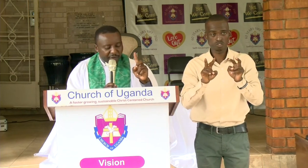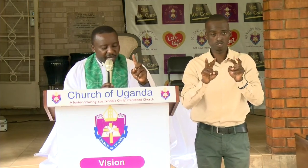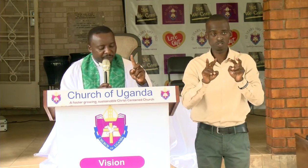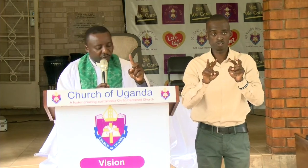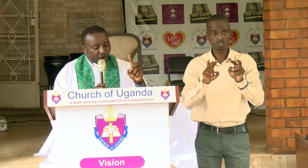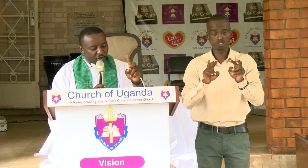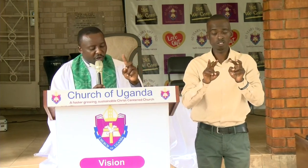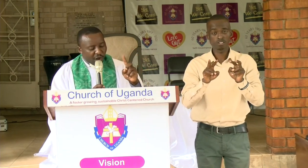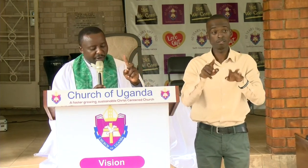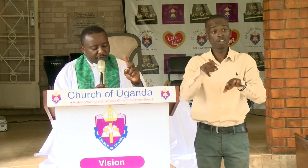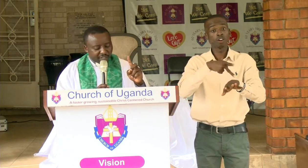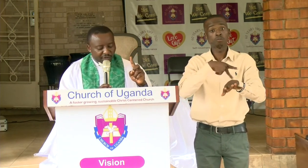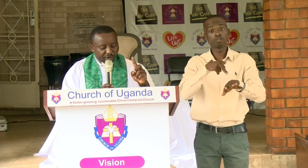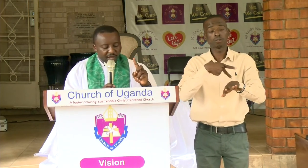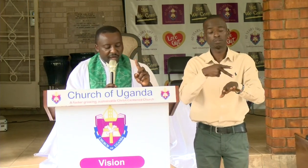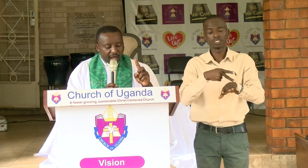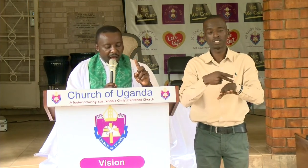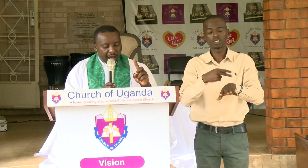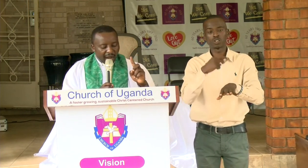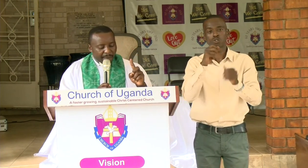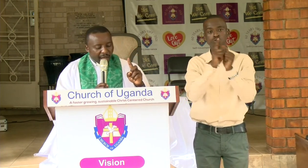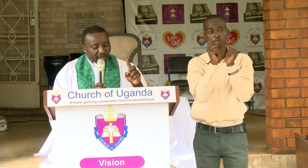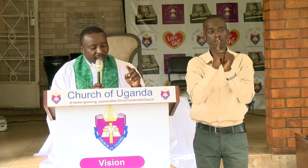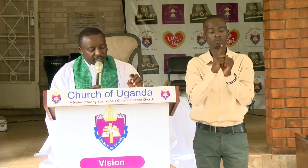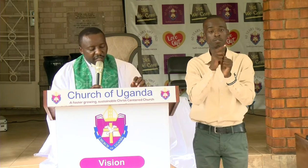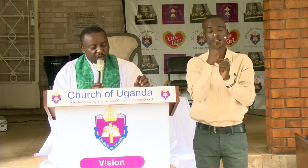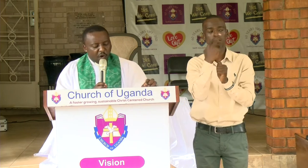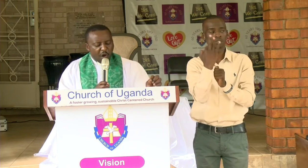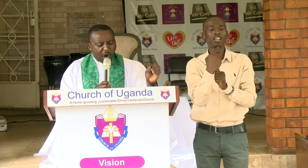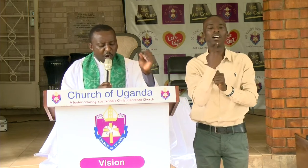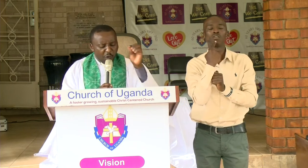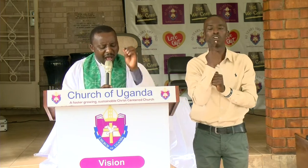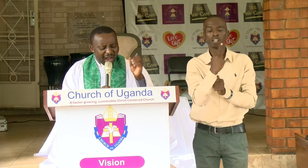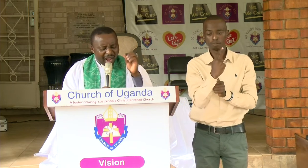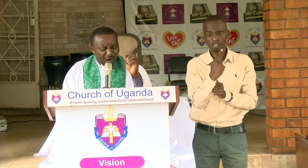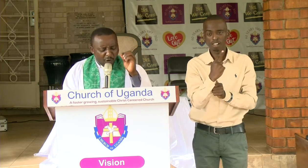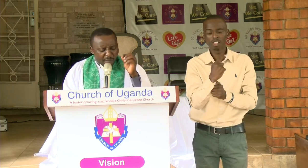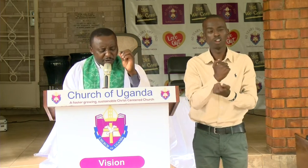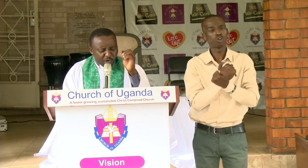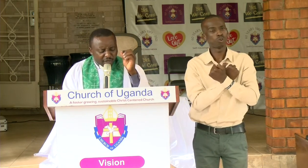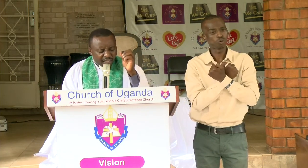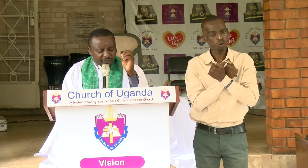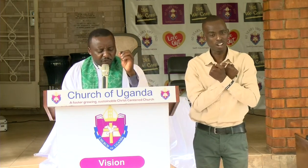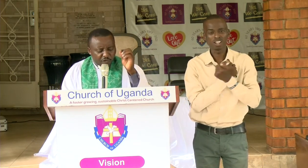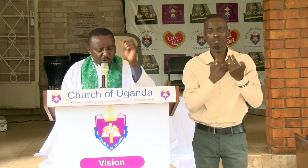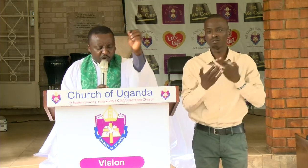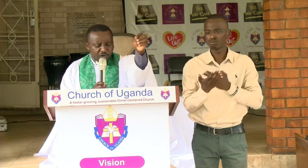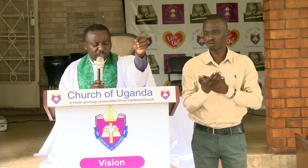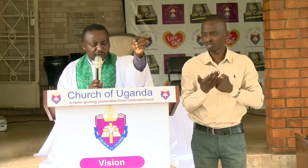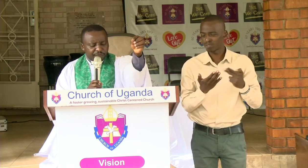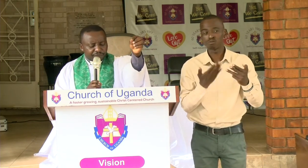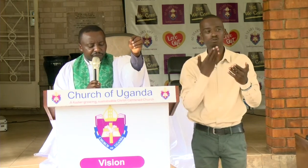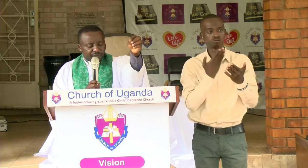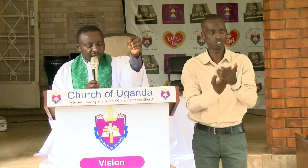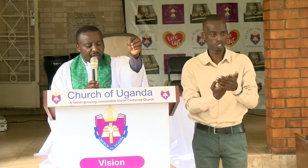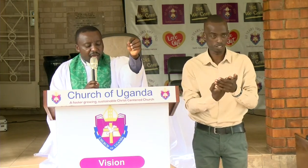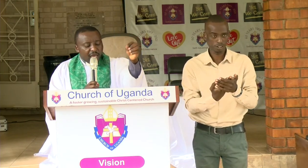sura kumine orinyolo abiri mwesatu agama nti okwagala kwa mutukirivu